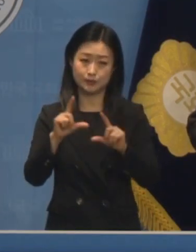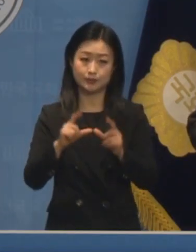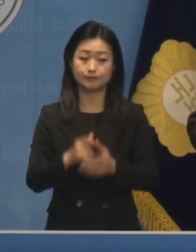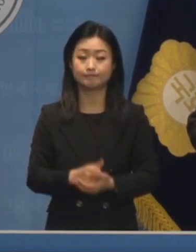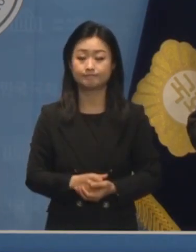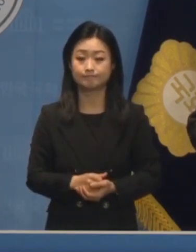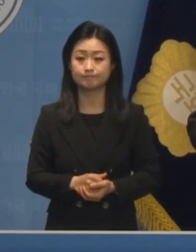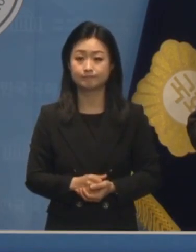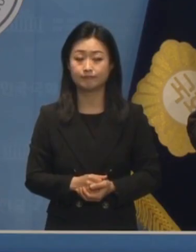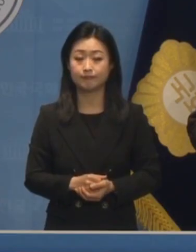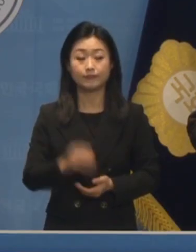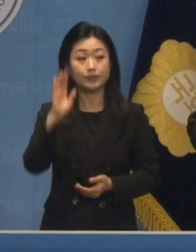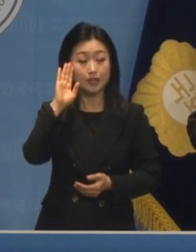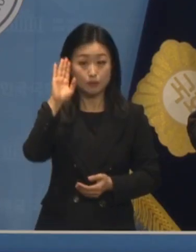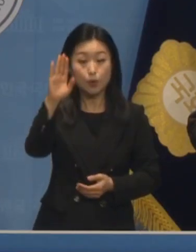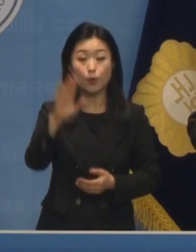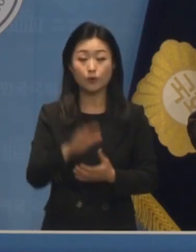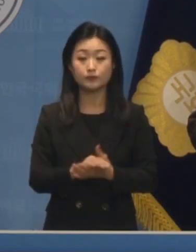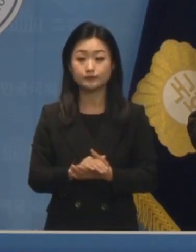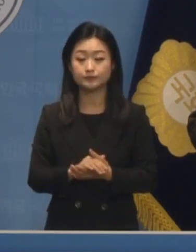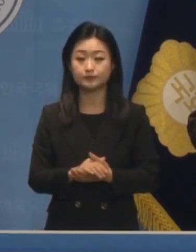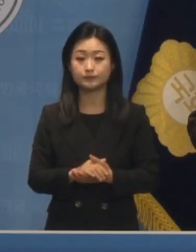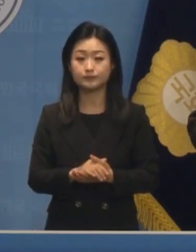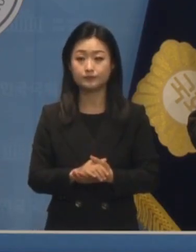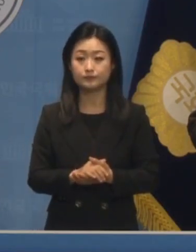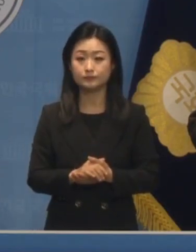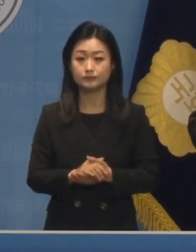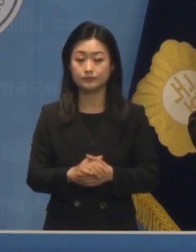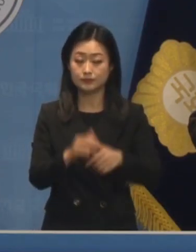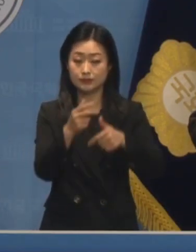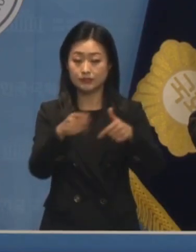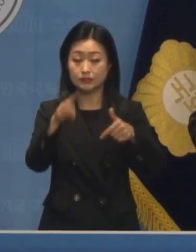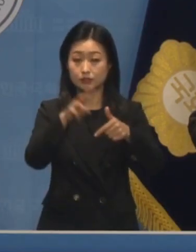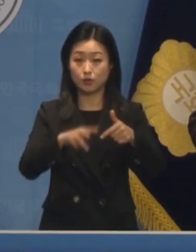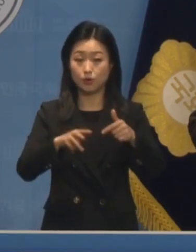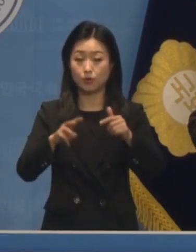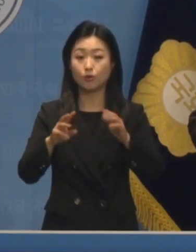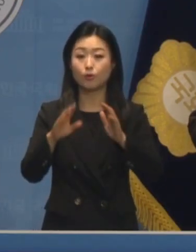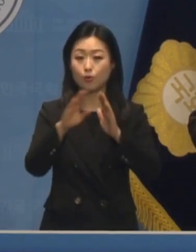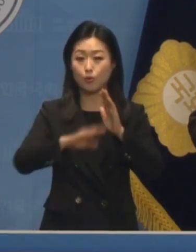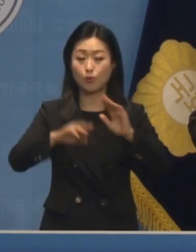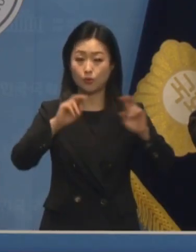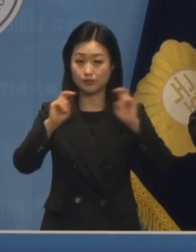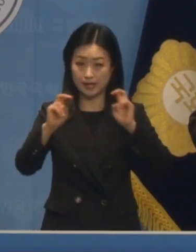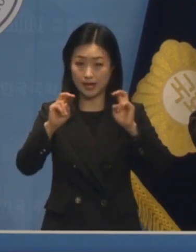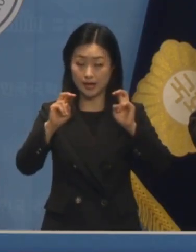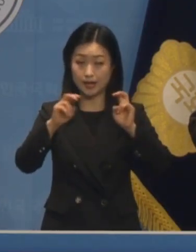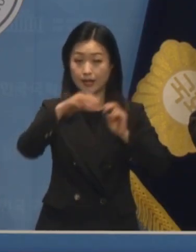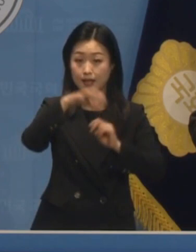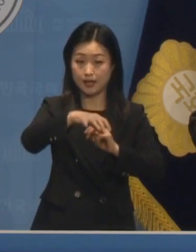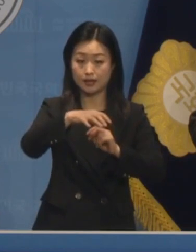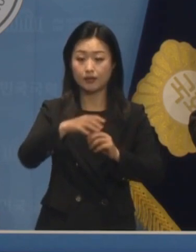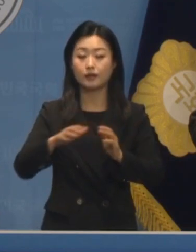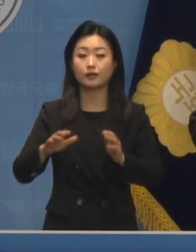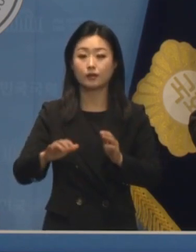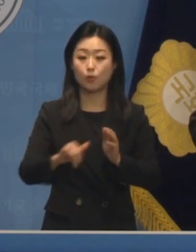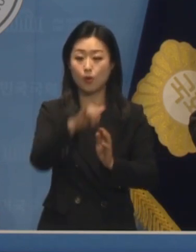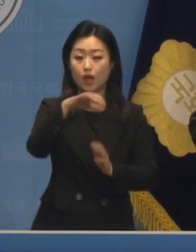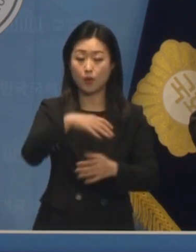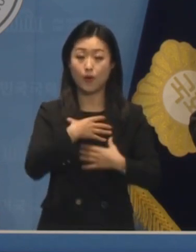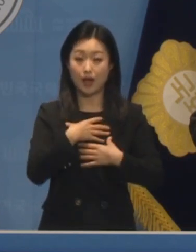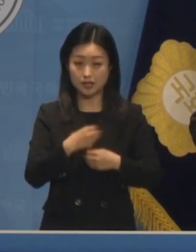생각합니다 앞으로는 안전한 공사를 앞으로는 안전한 공항을 만들겠다고 약속하고